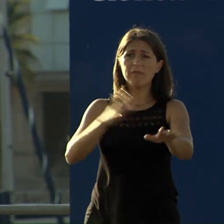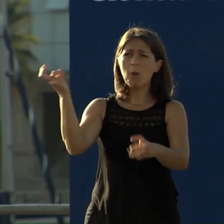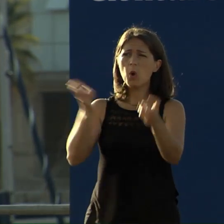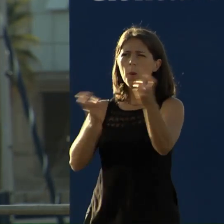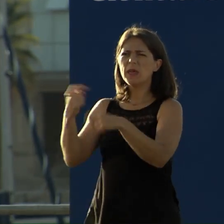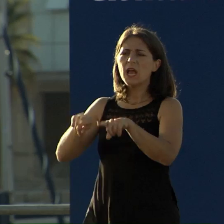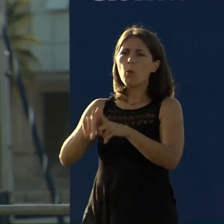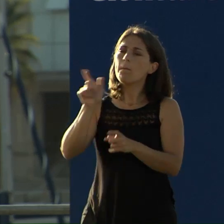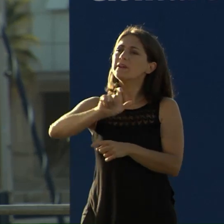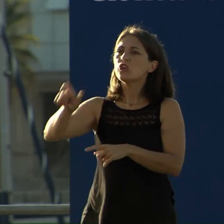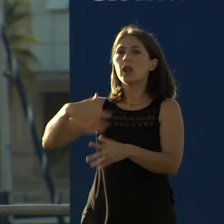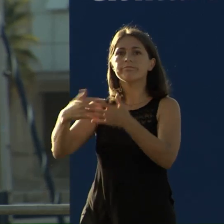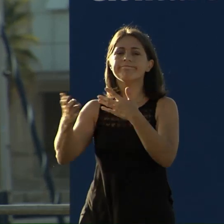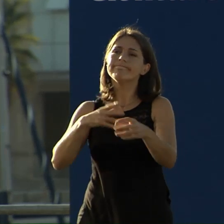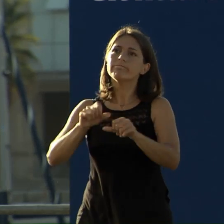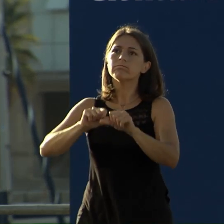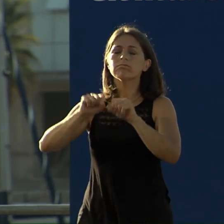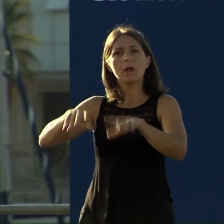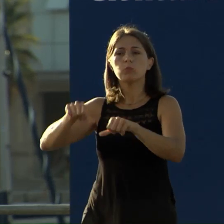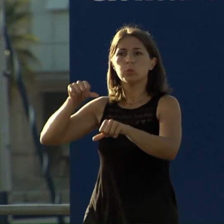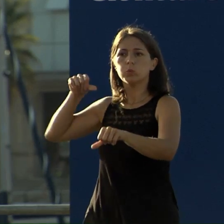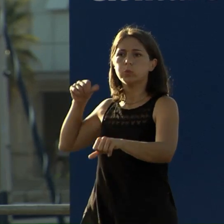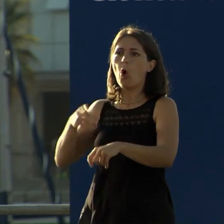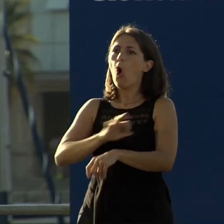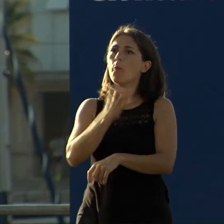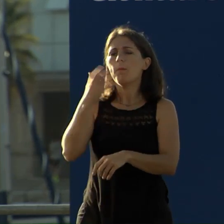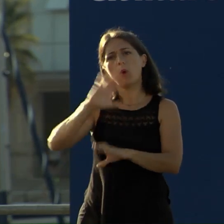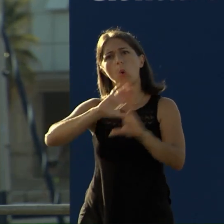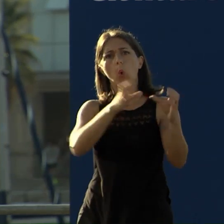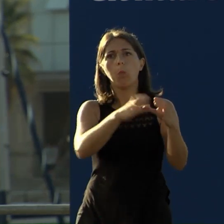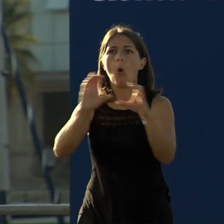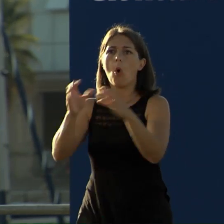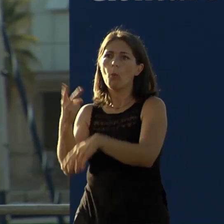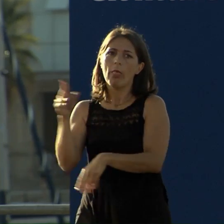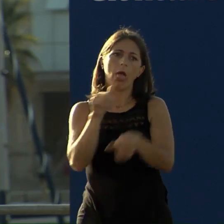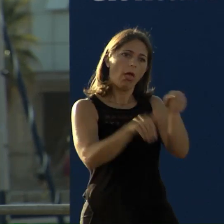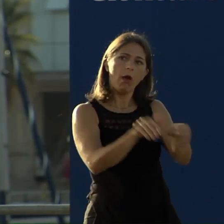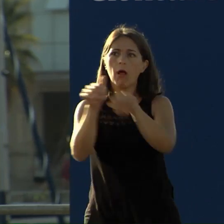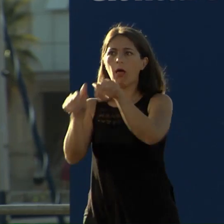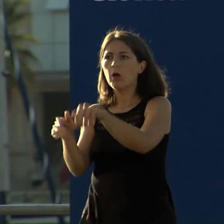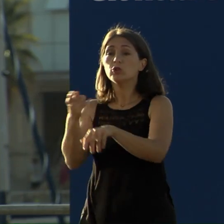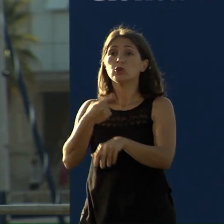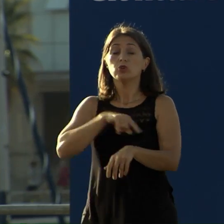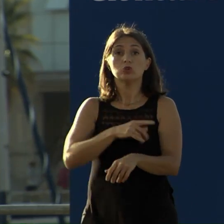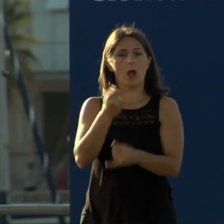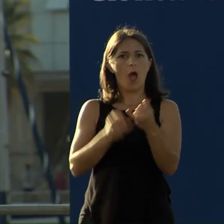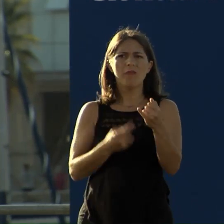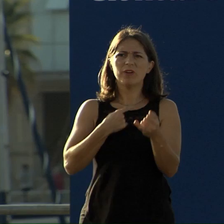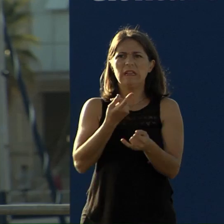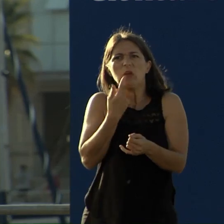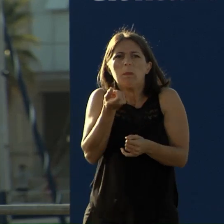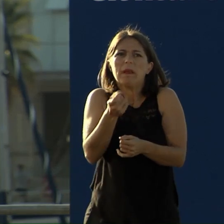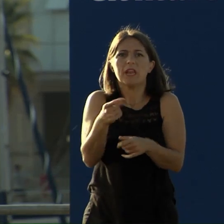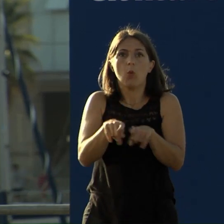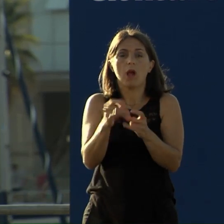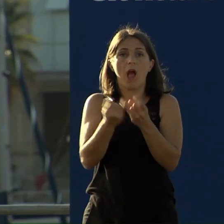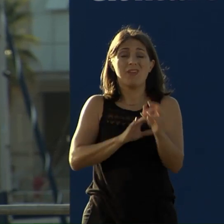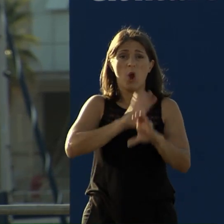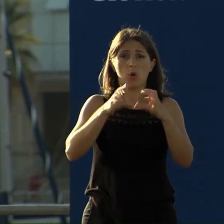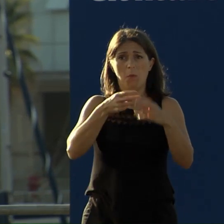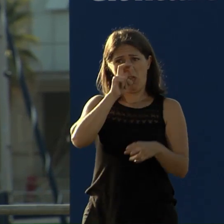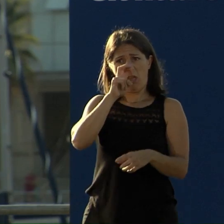abstenía o que votaba a partidos tradicionales. Y entonces podemos construir un torpe silogismo según el cual hay que parecerse un poco a los